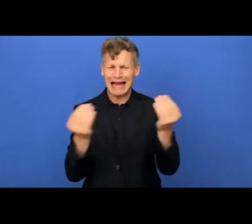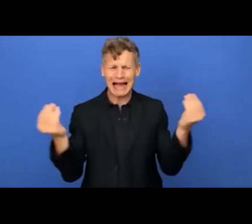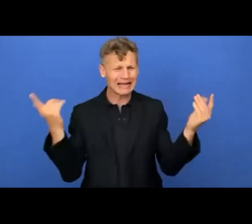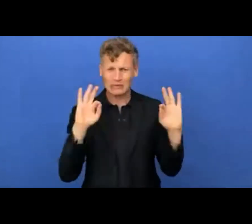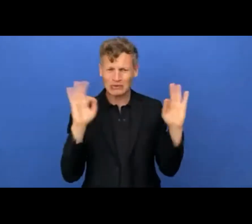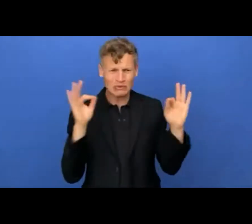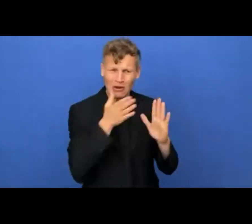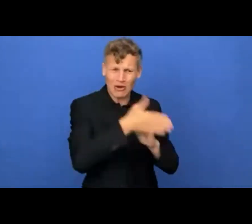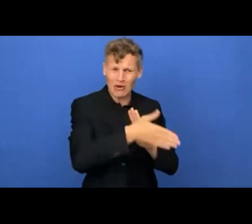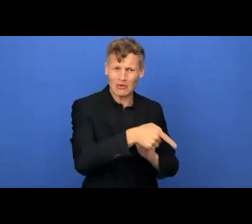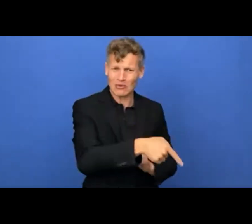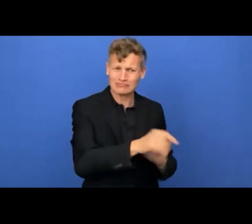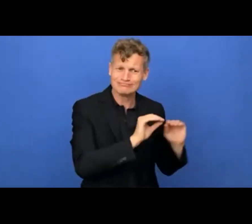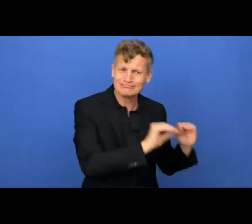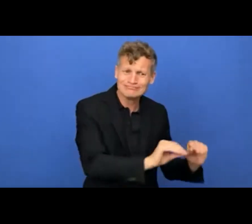Et